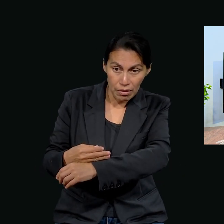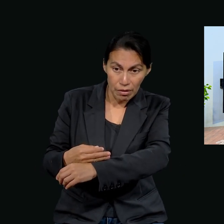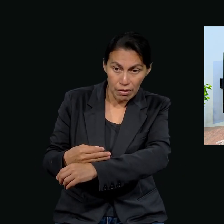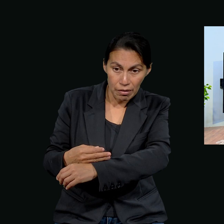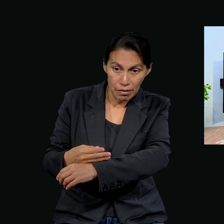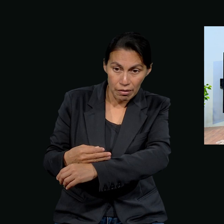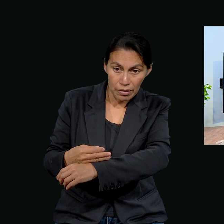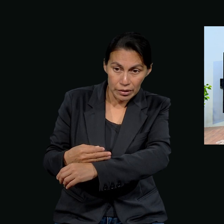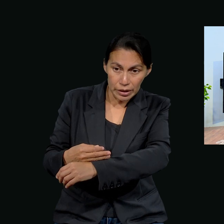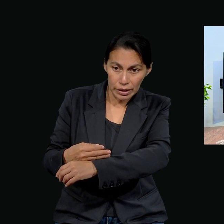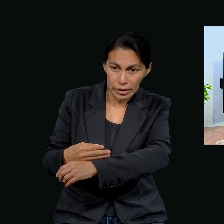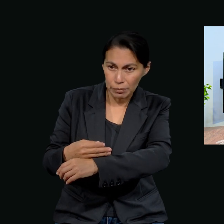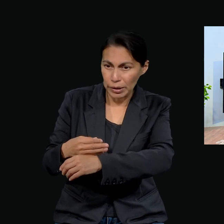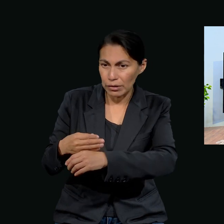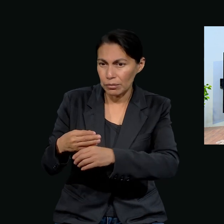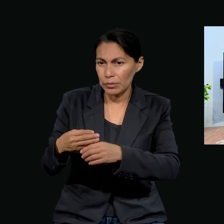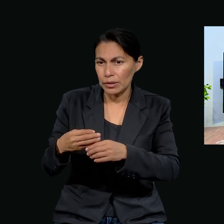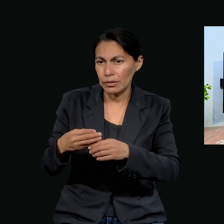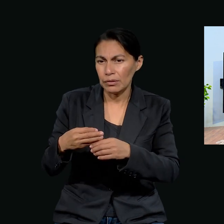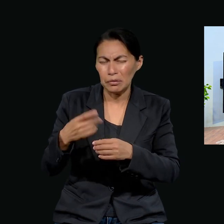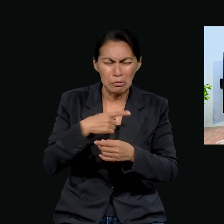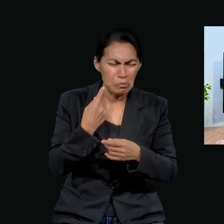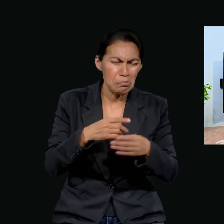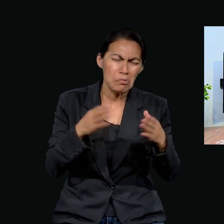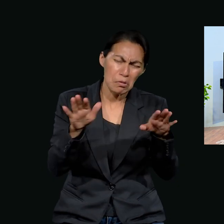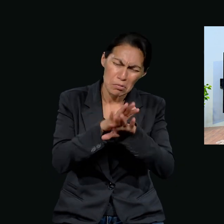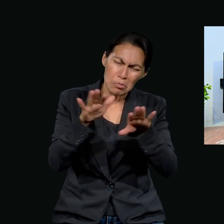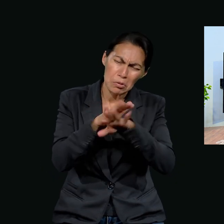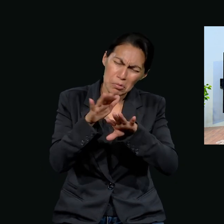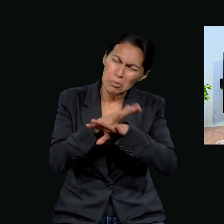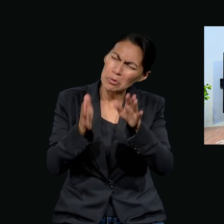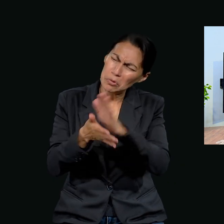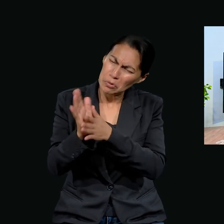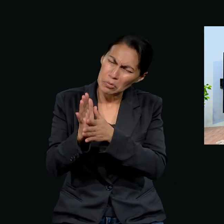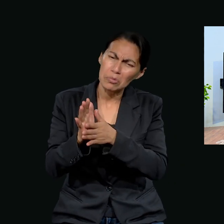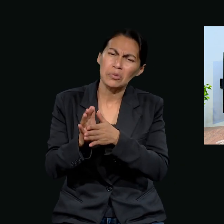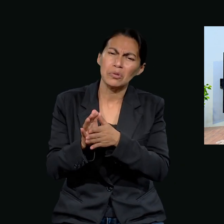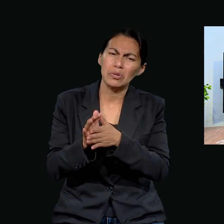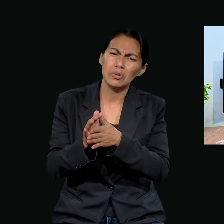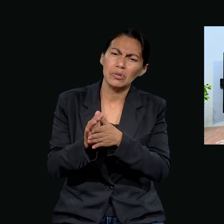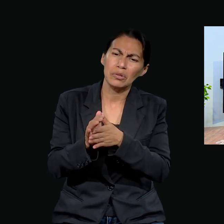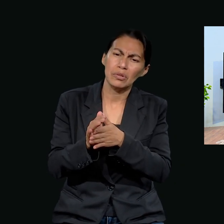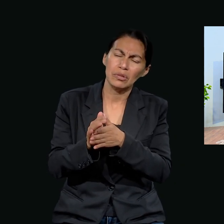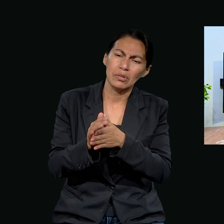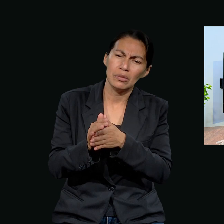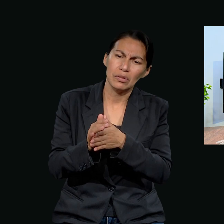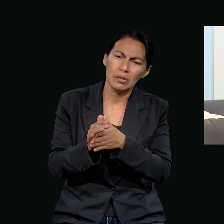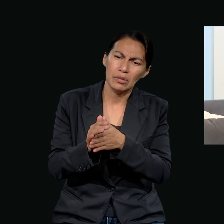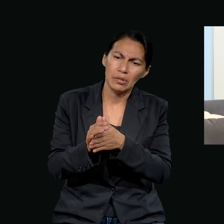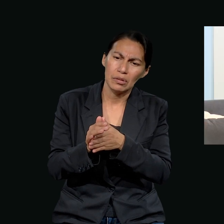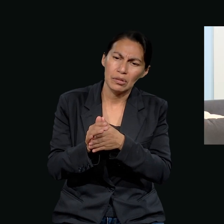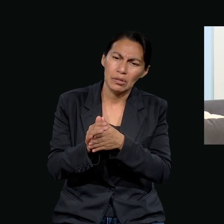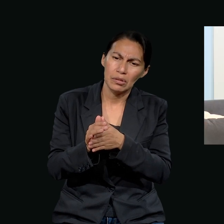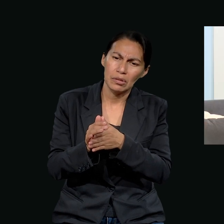aspecto, pues, evacuamos esos dos meses, pero el resto del año lo pasábamos ahí.